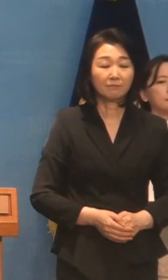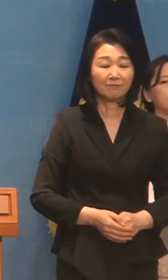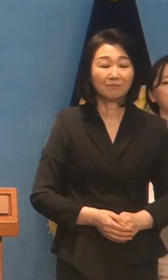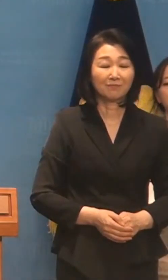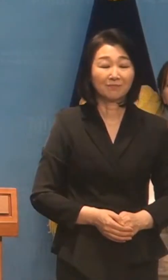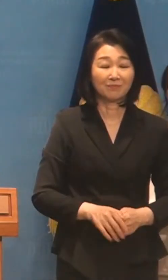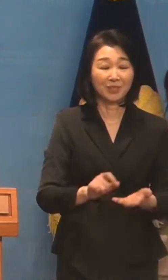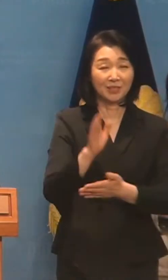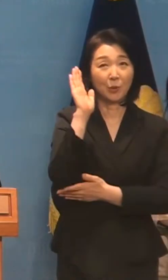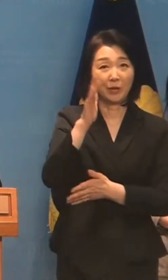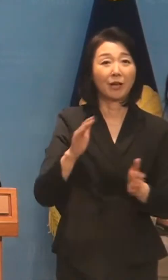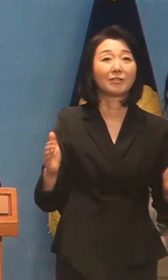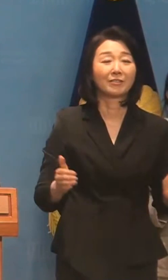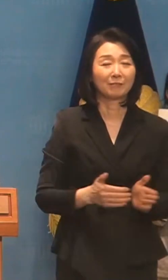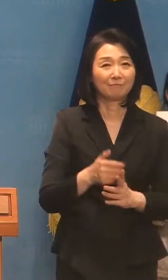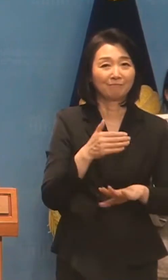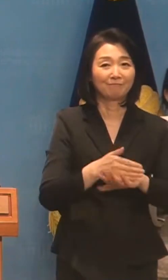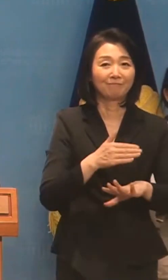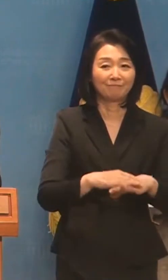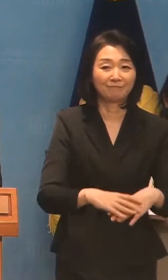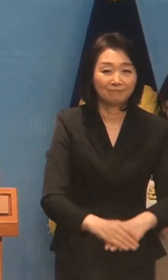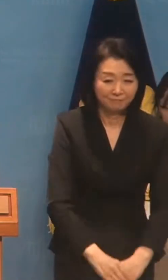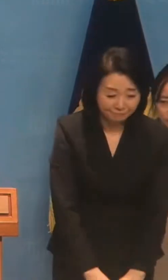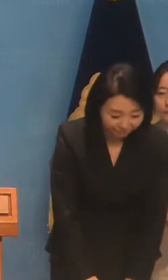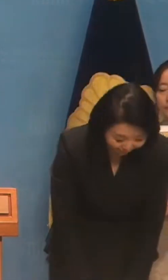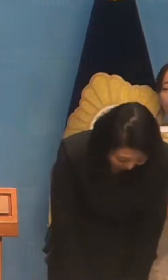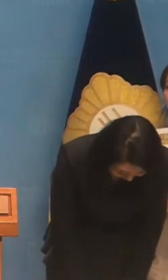이상으로 기자회견을 마치도록 하겠습니다. 감사합니다.